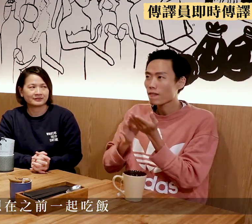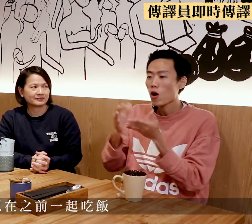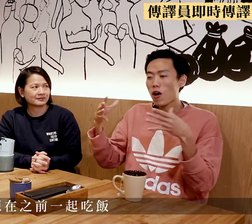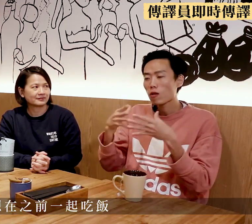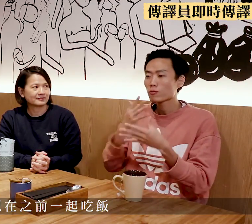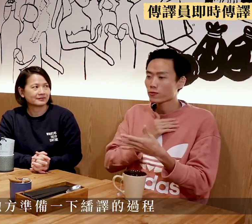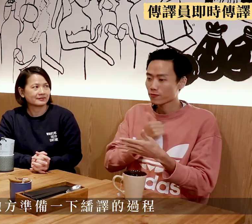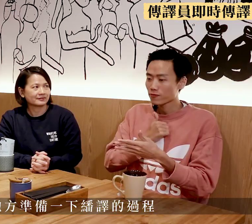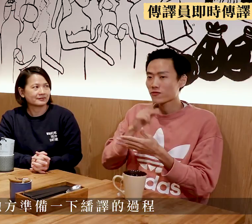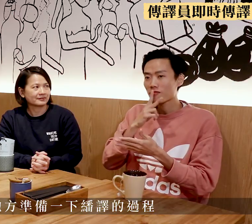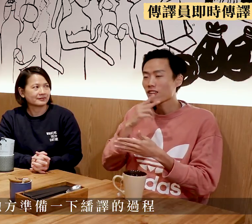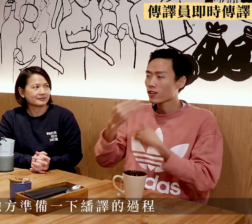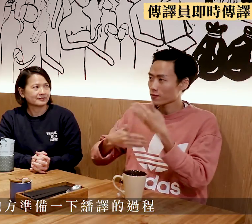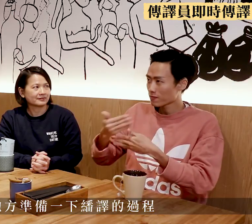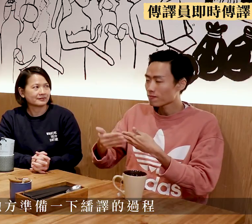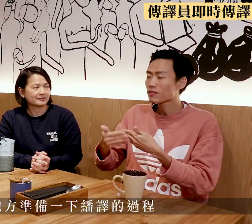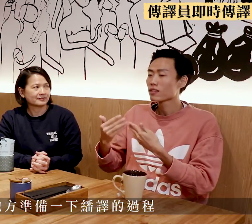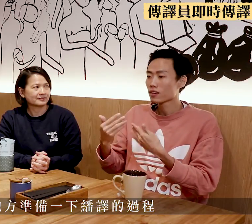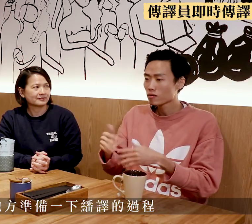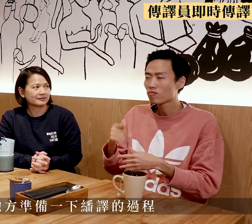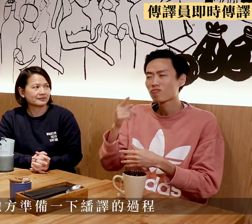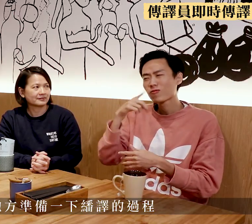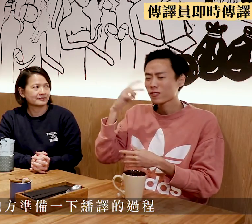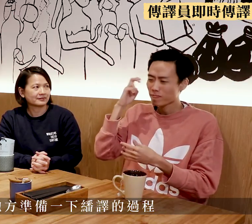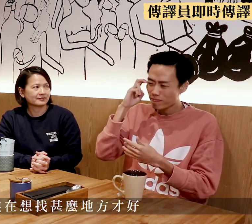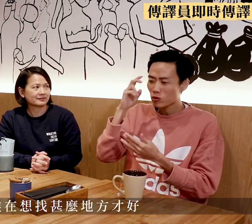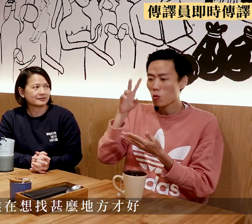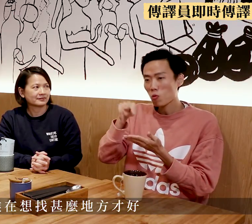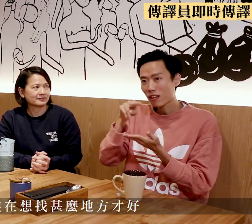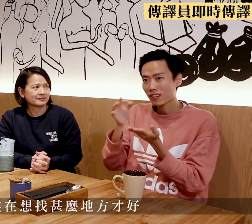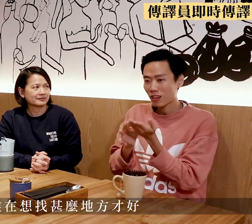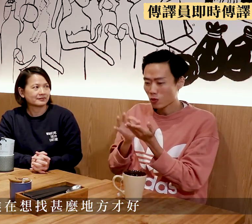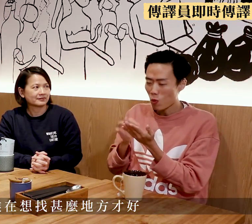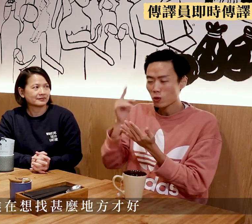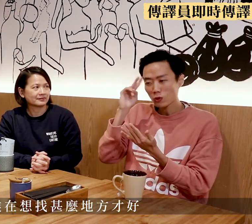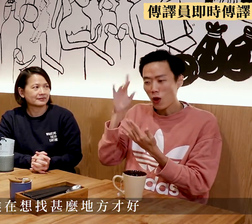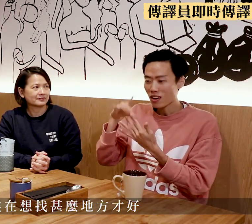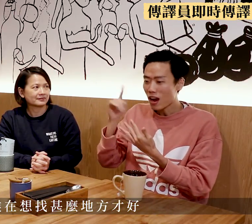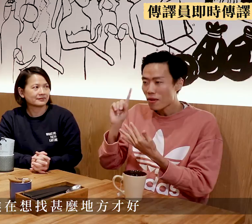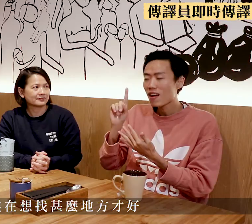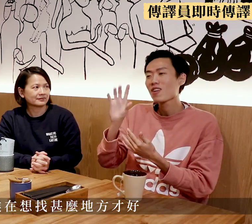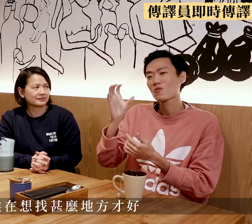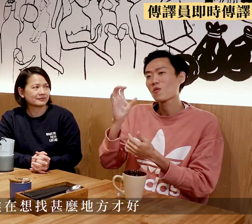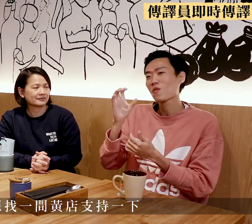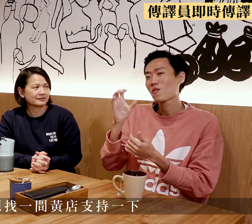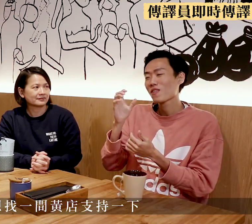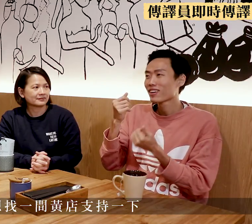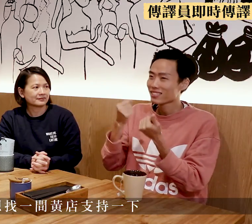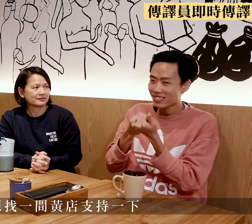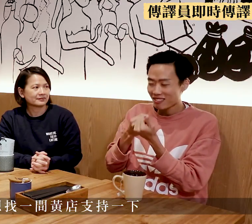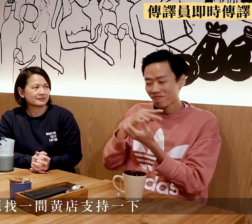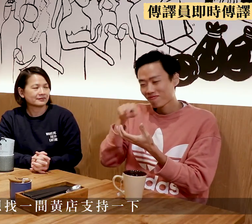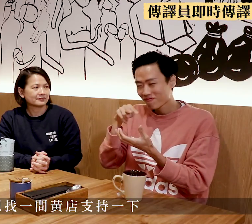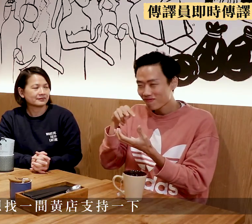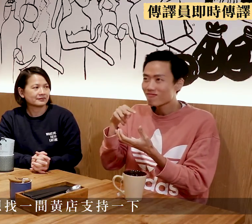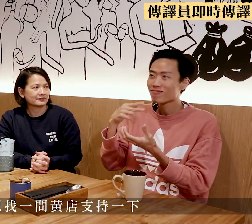齊去食下飯啊，揾個地方準備下翻譯嘅過程咁。咁就諗啊，究竟揀咩地方好咧？跟住就想揾